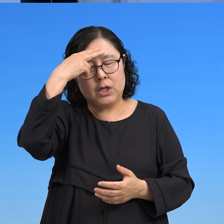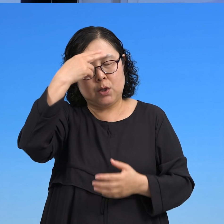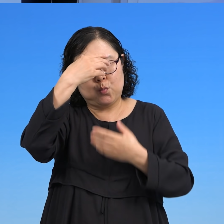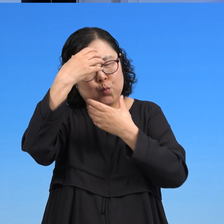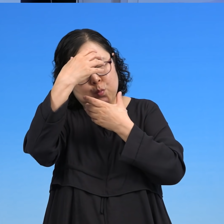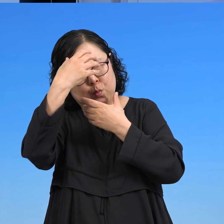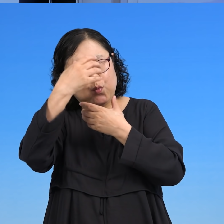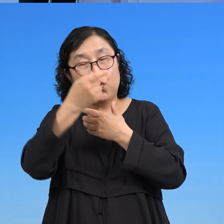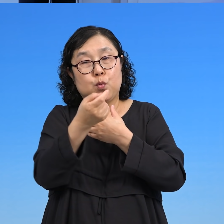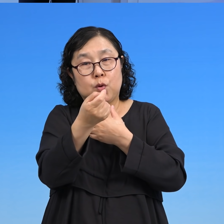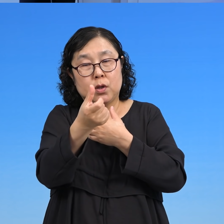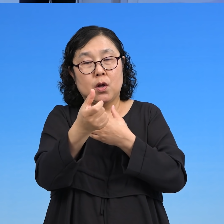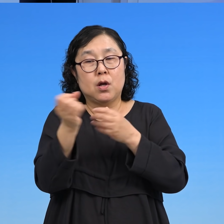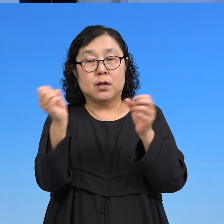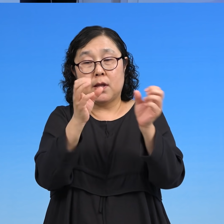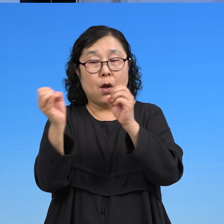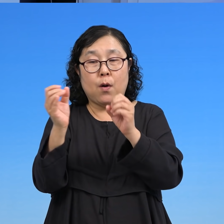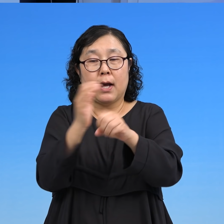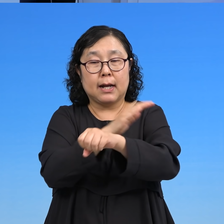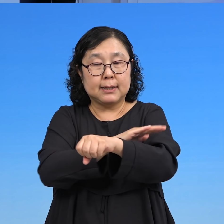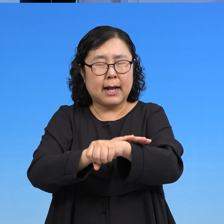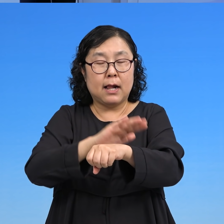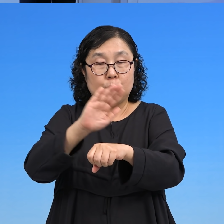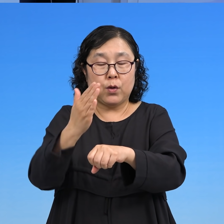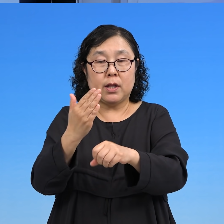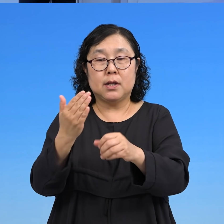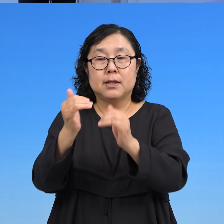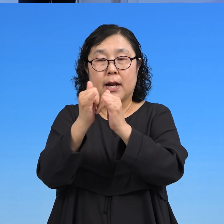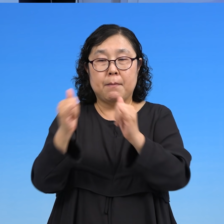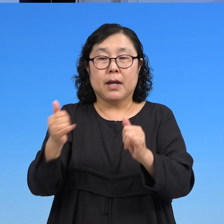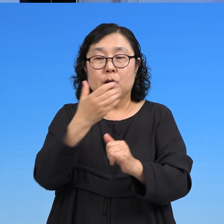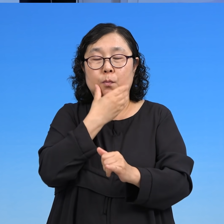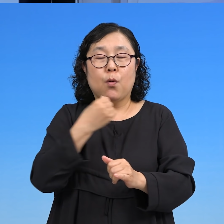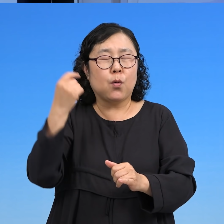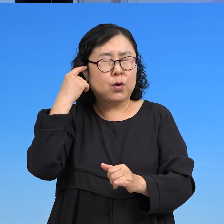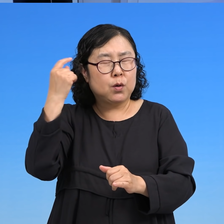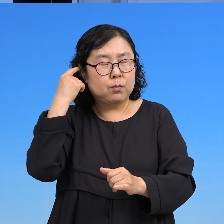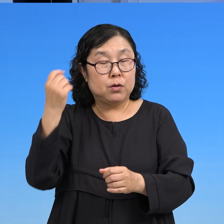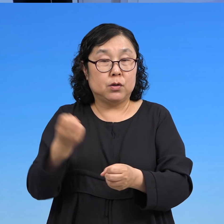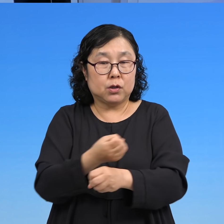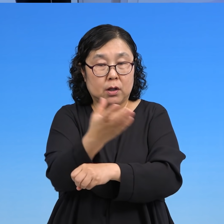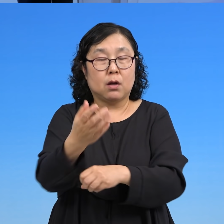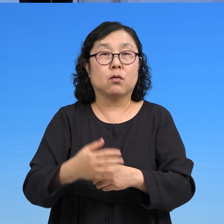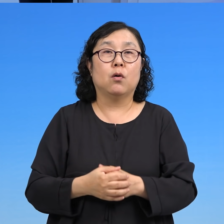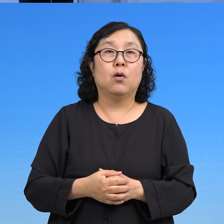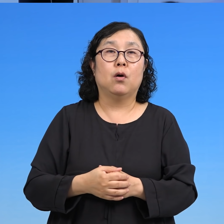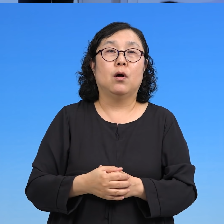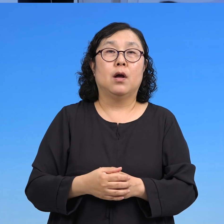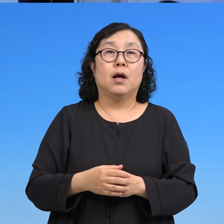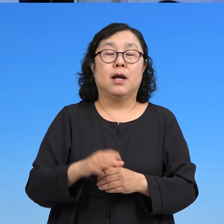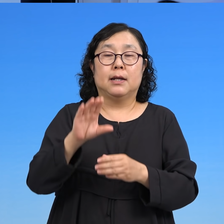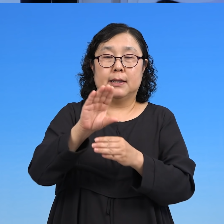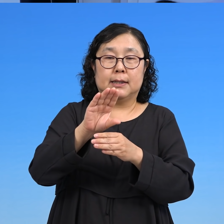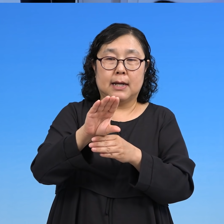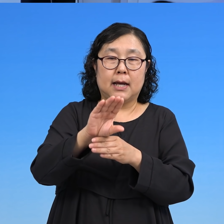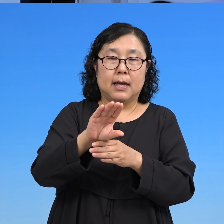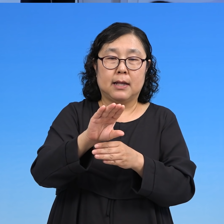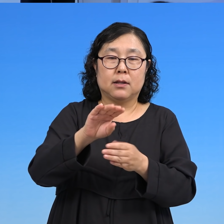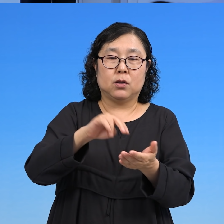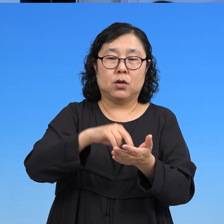술이 덜 취해서 소통이 잘 되는 분들에게는 복음을 전하고, 심지어는